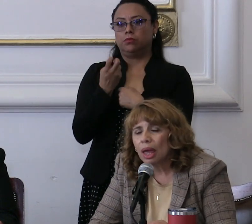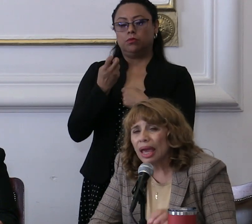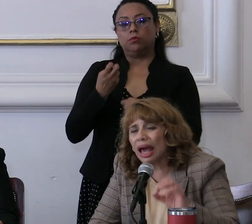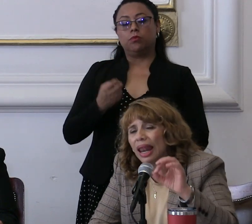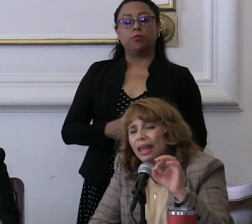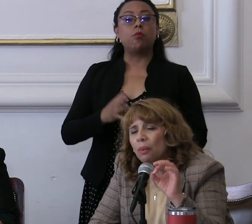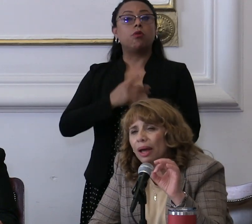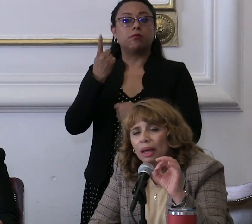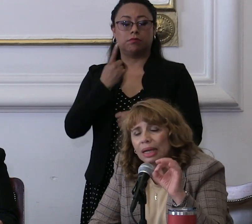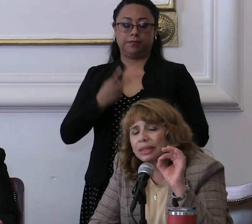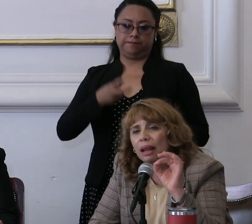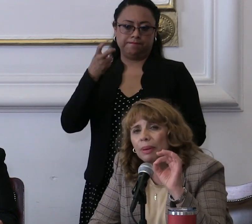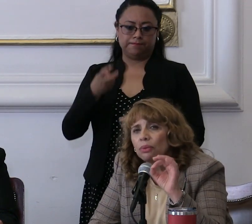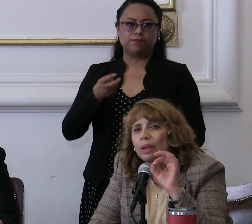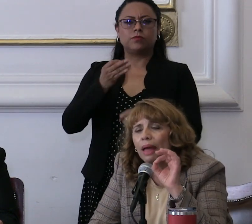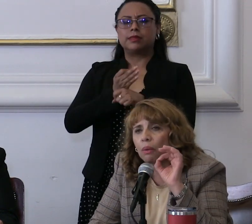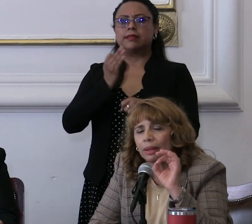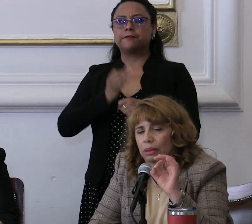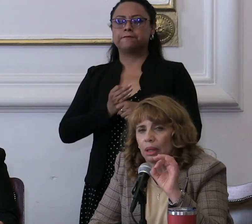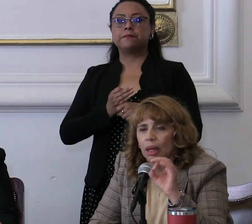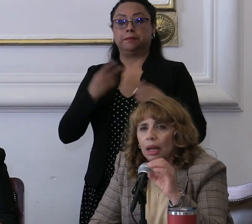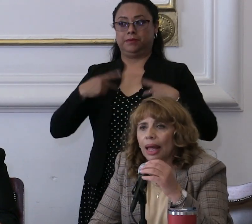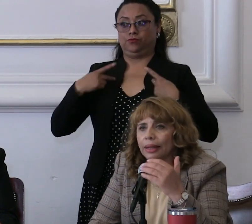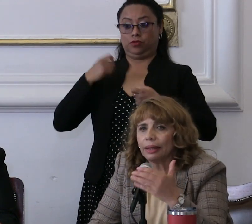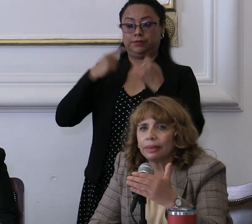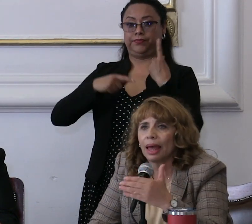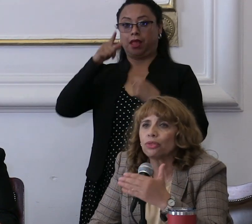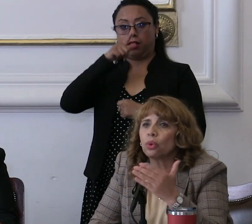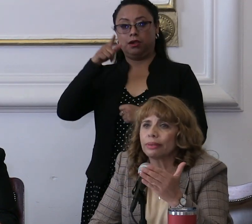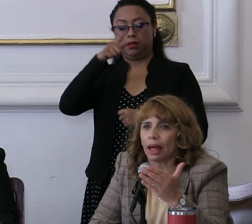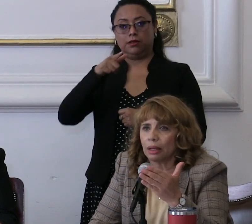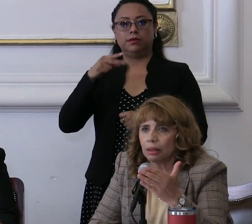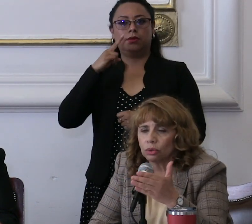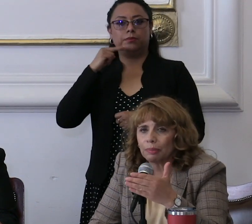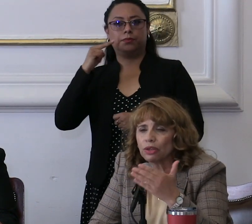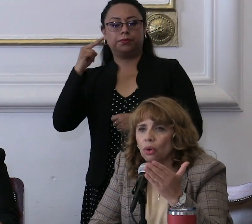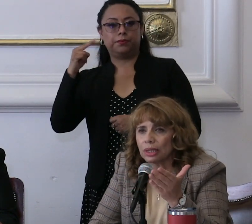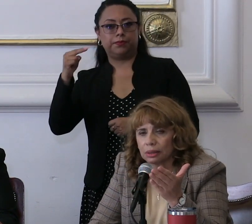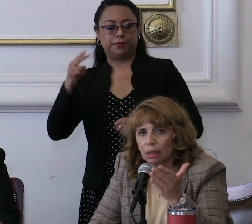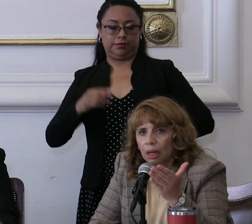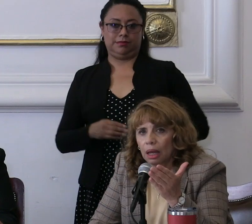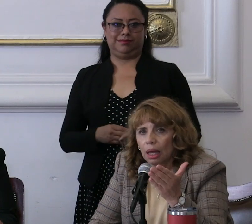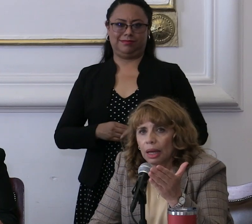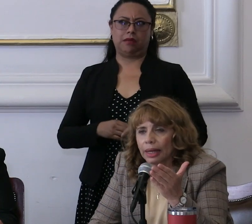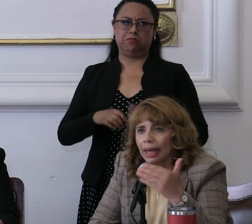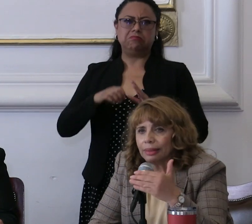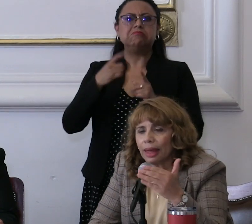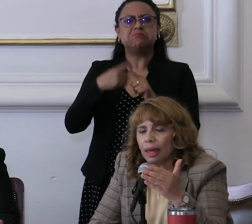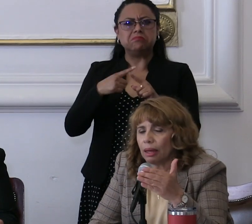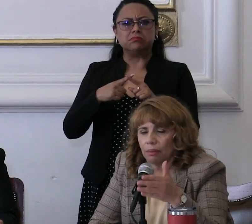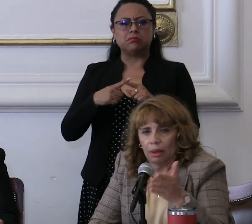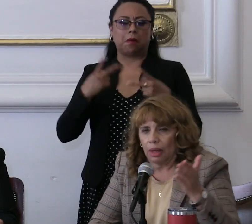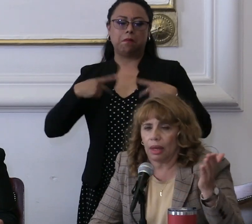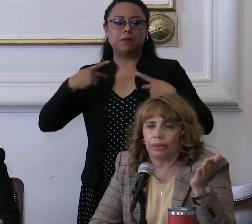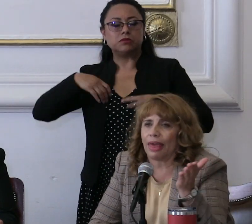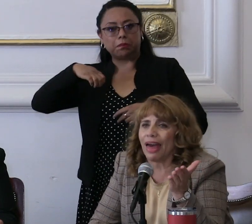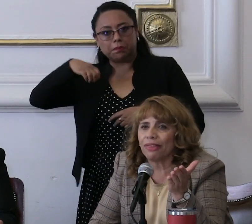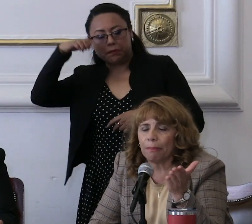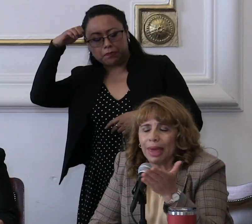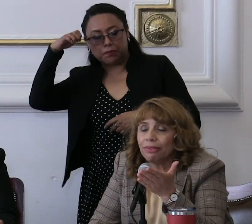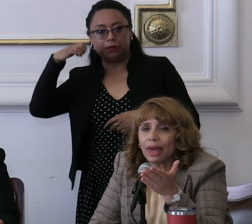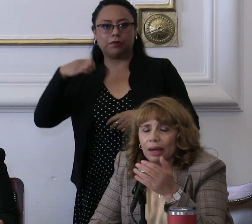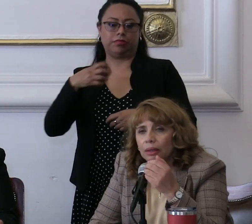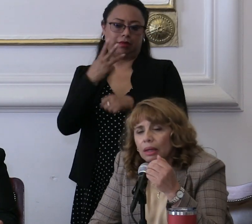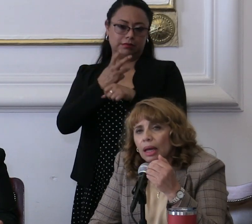sucediendo. La lengua, están hablando el náhuatl, la gente adulta, los mayores, gente de